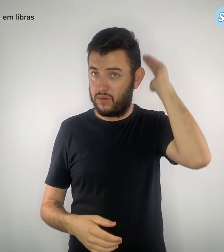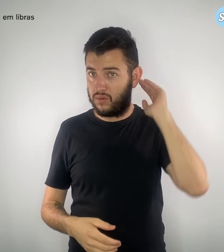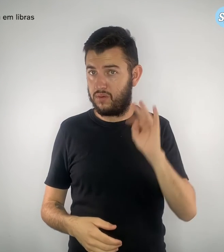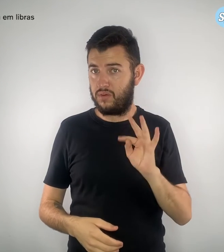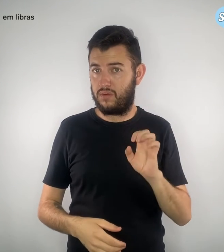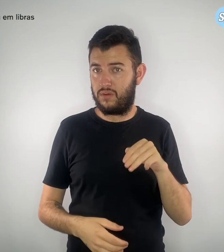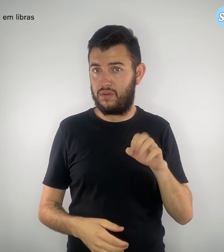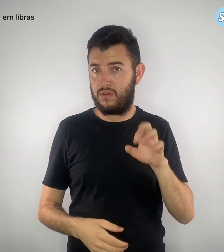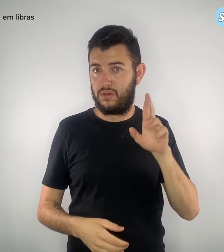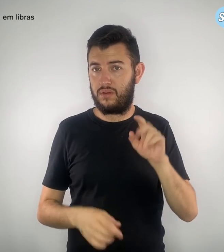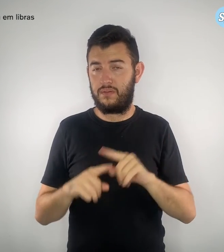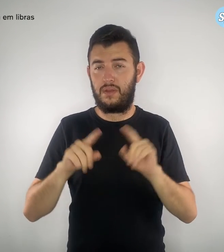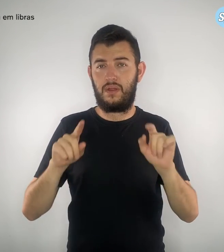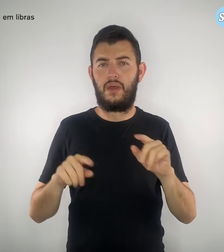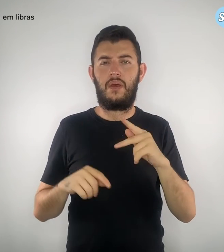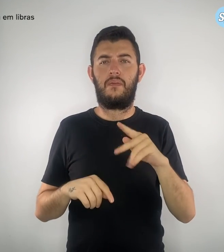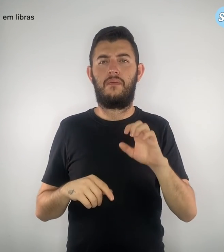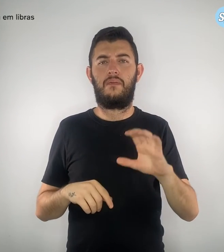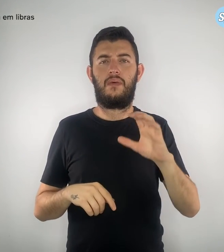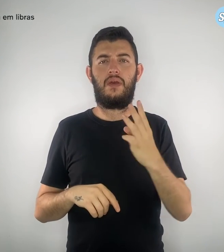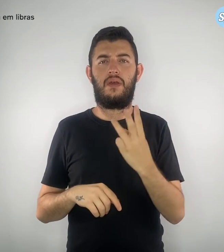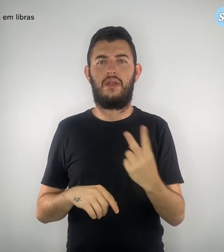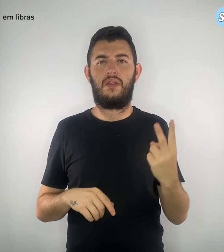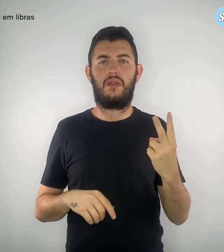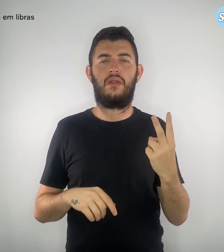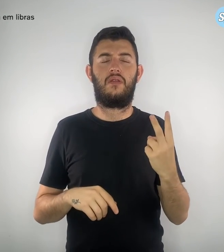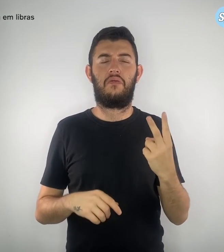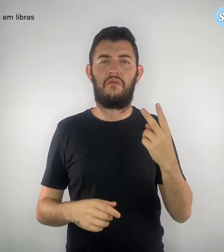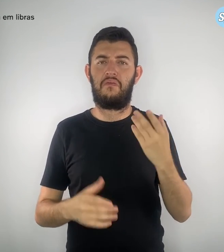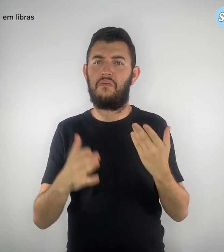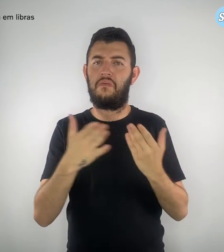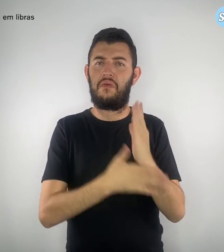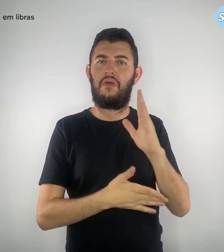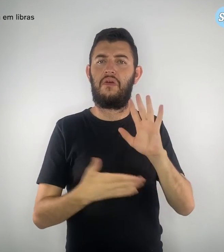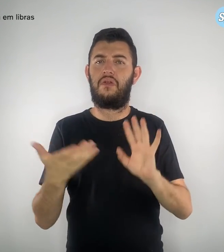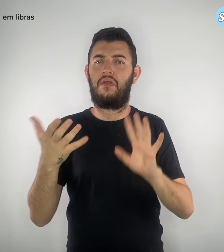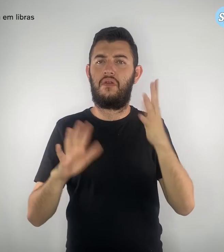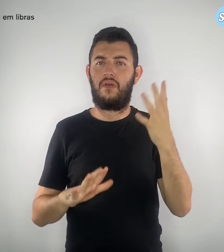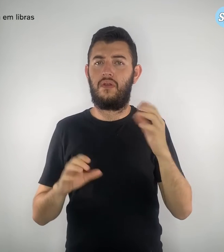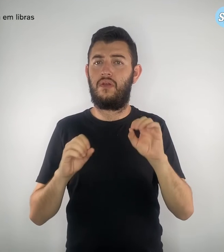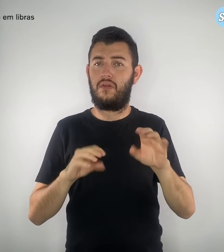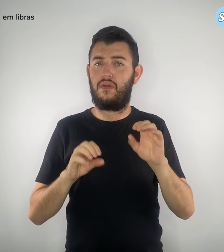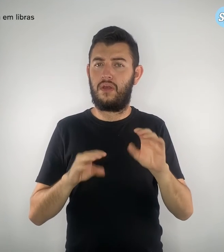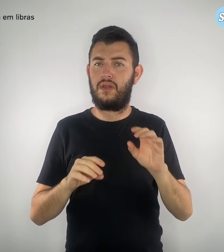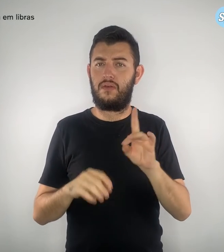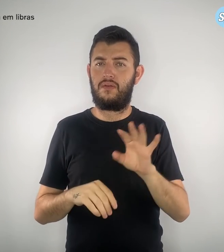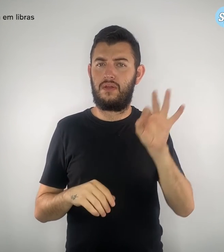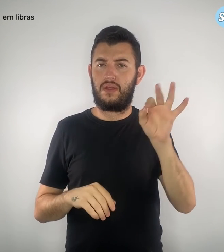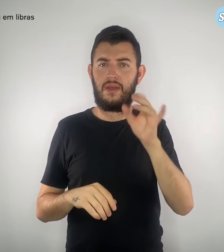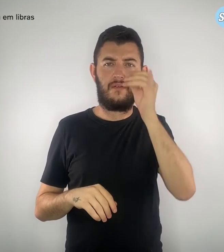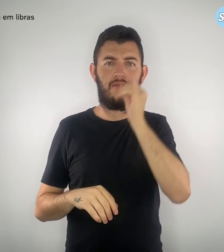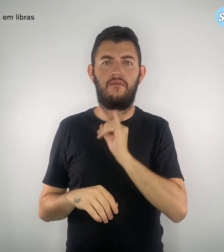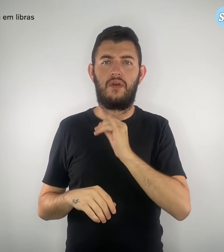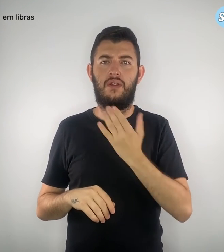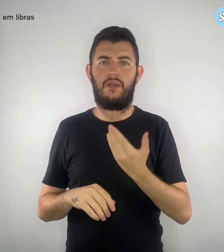for aprovada, a situação que vivemos hoje na educação do Distrito Federal, por exemplo, em que